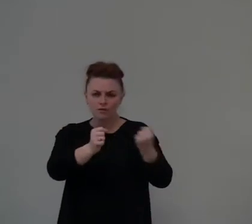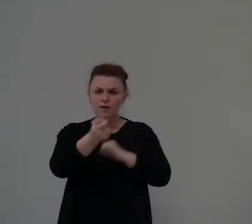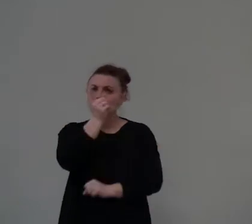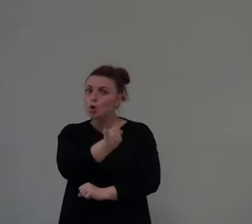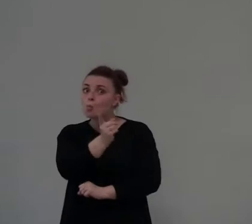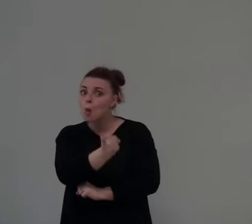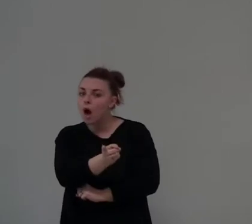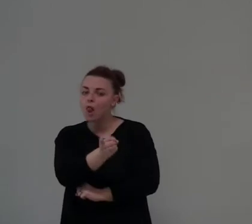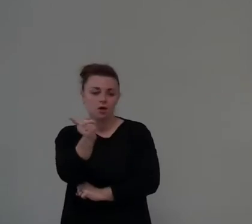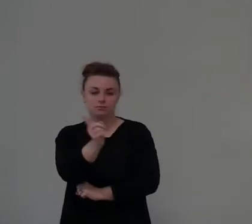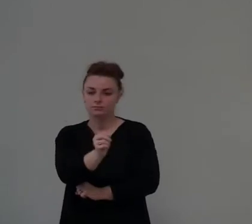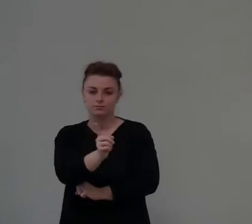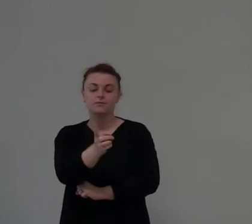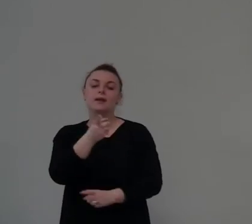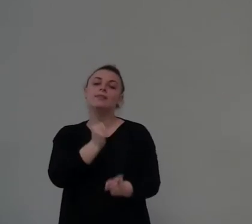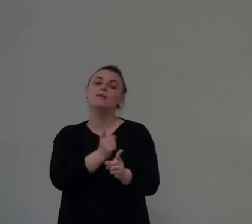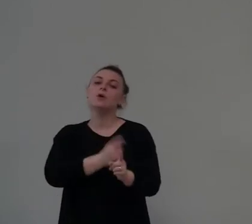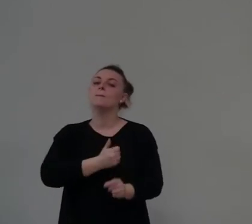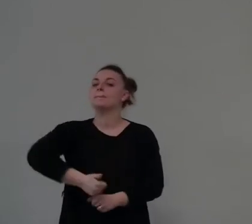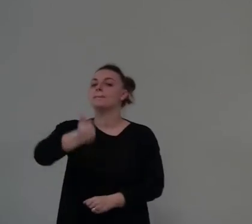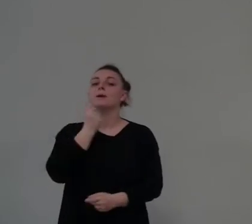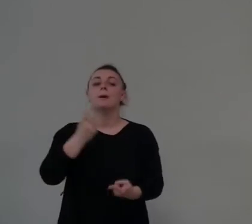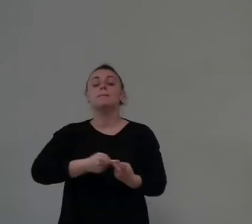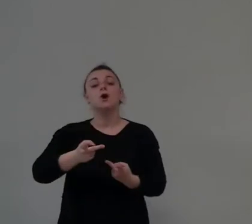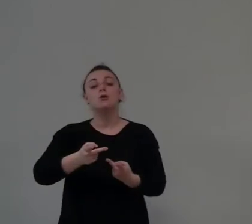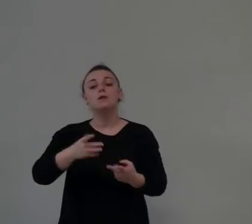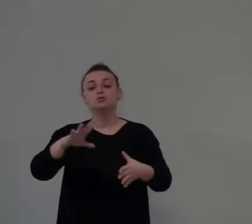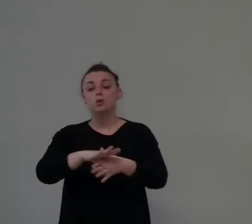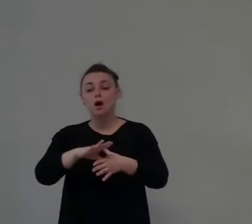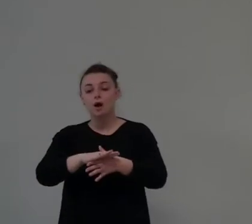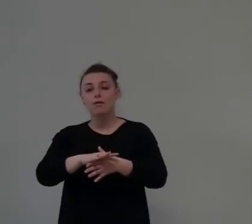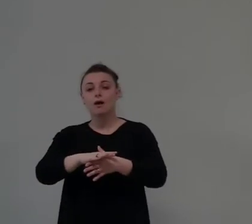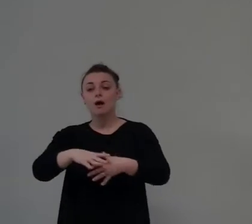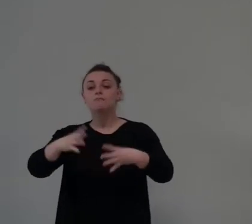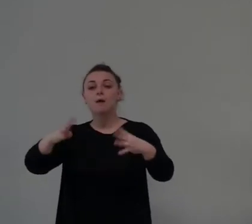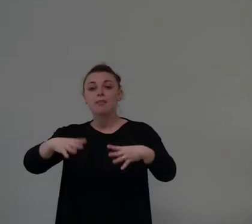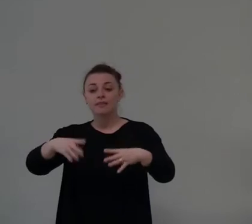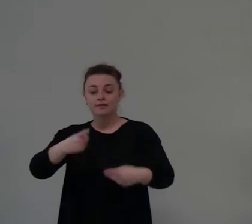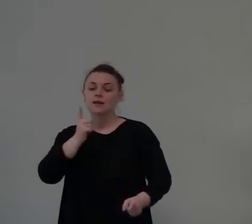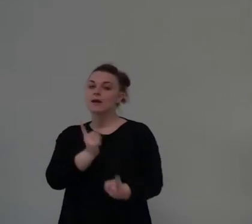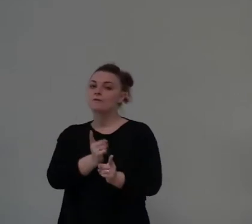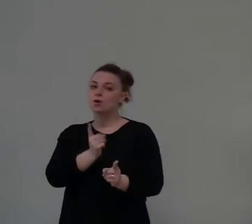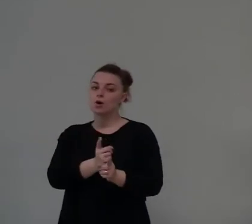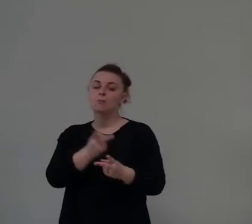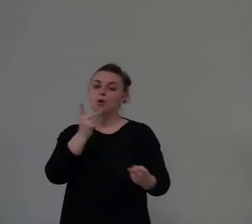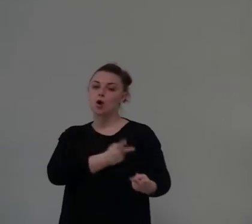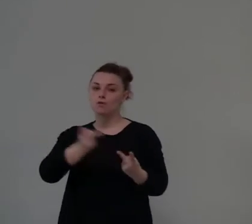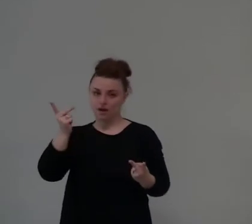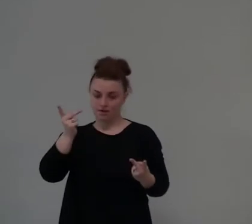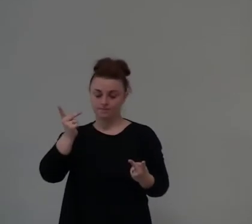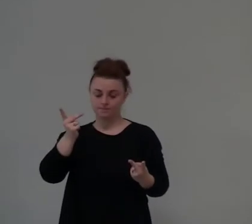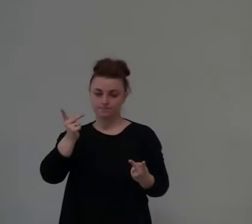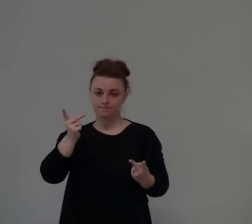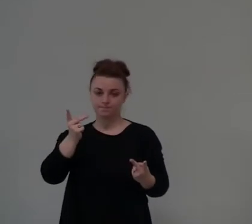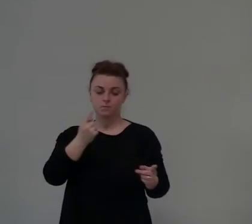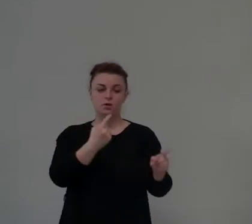placcaggio fino a quando non lo provo durante una partita contro un vero avversario, contro qualcuno che vuole